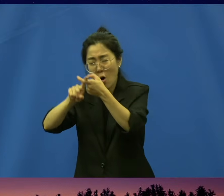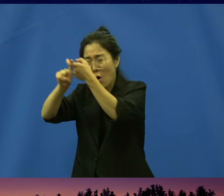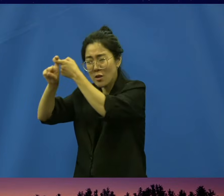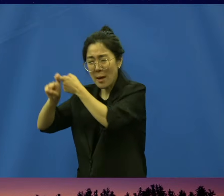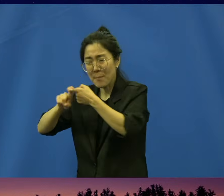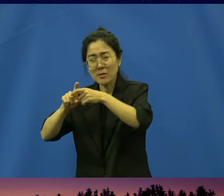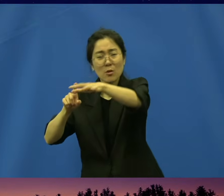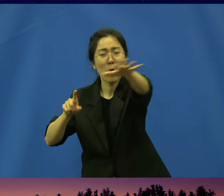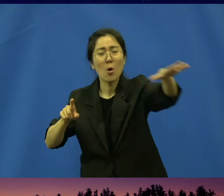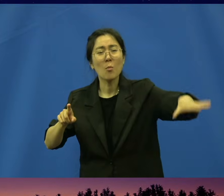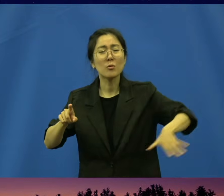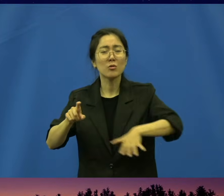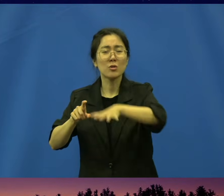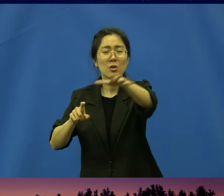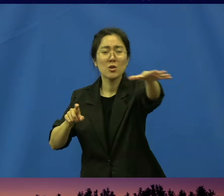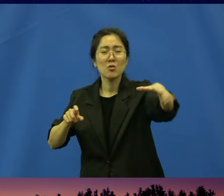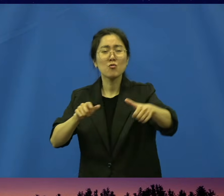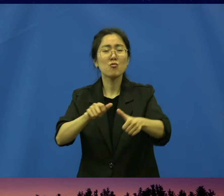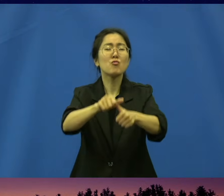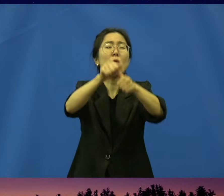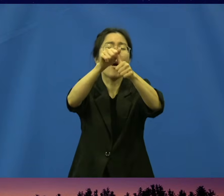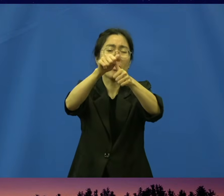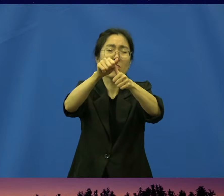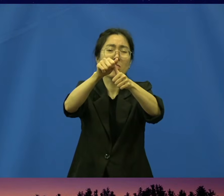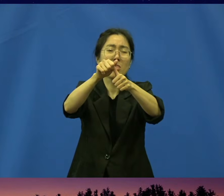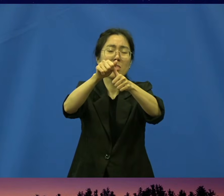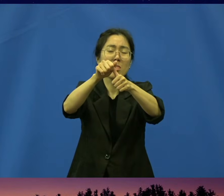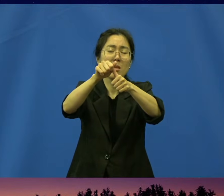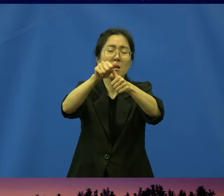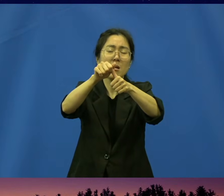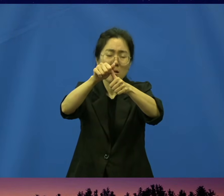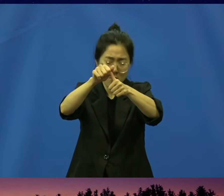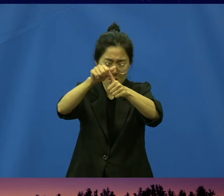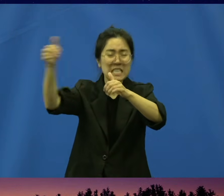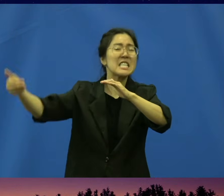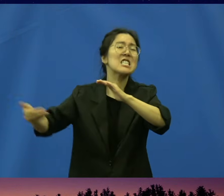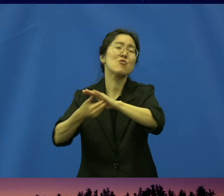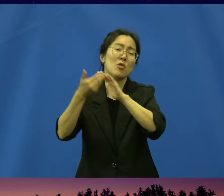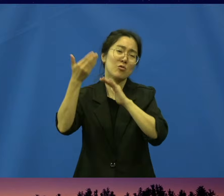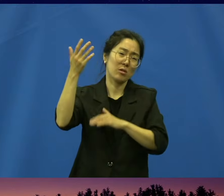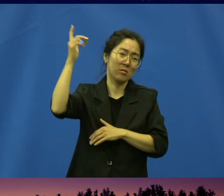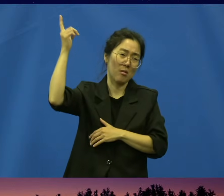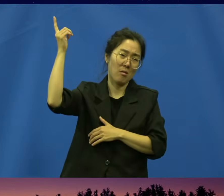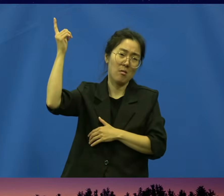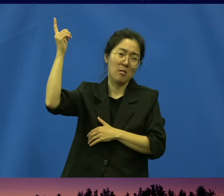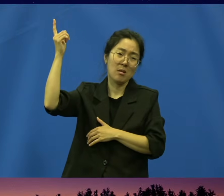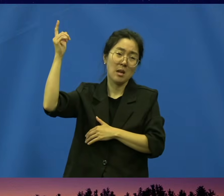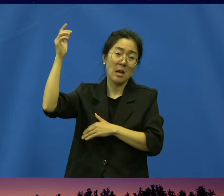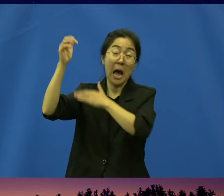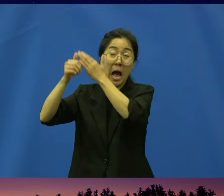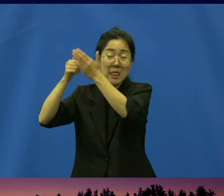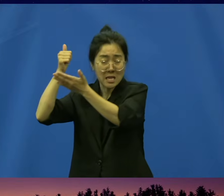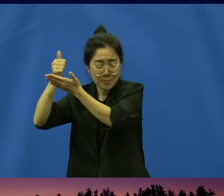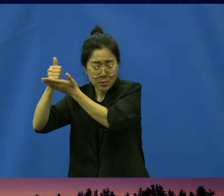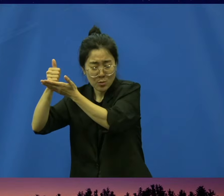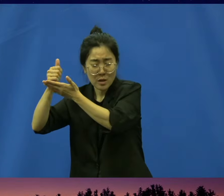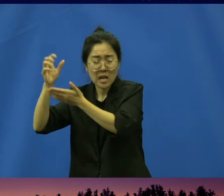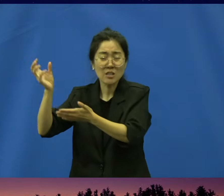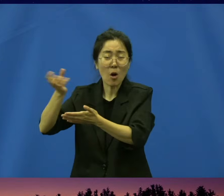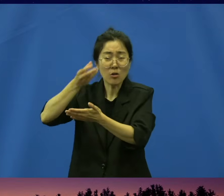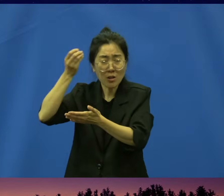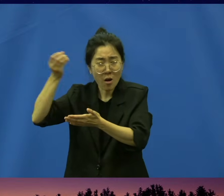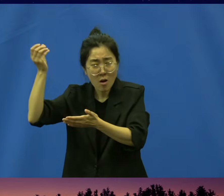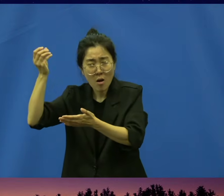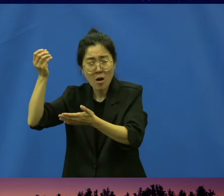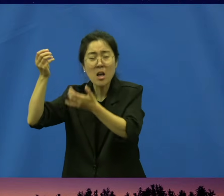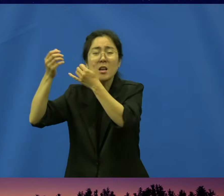우리도 인류 구원을 위한 비전과 사역과 복음과 공동체 삶에서 하나가 되어야